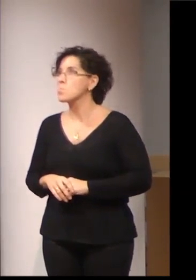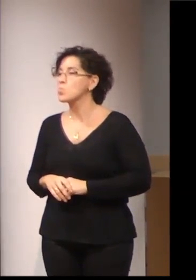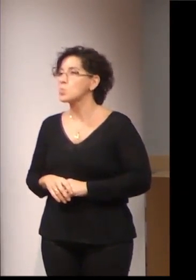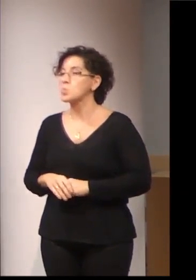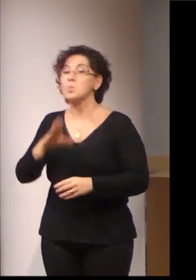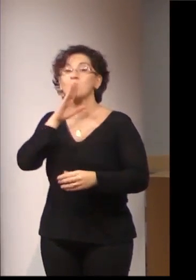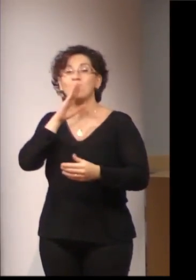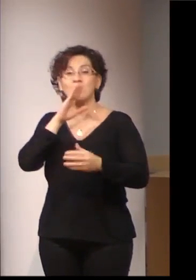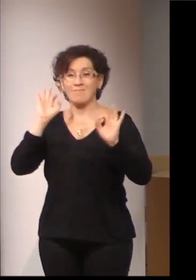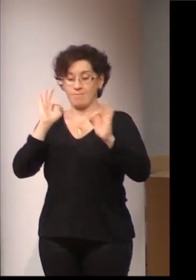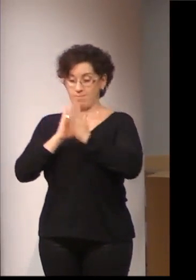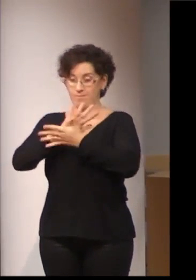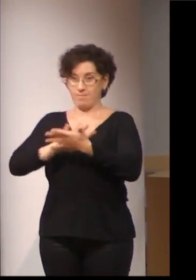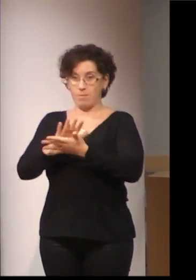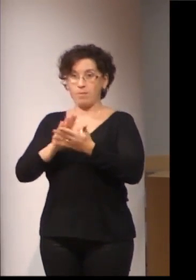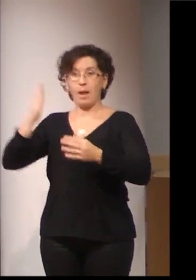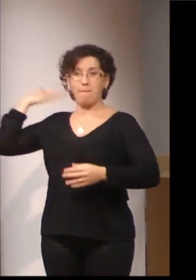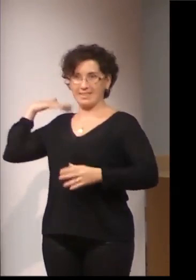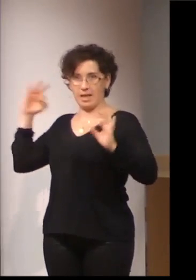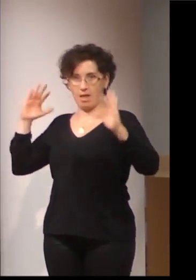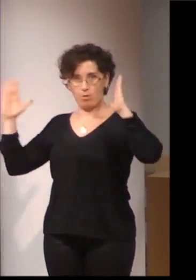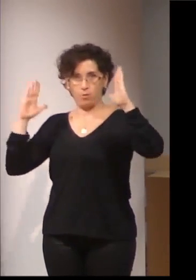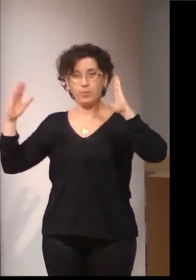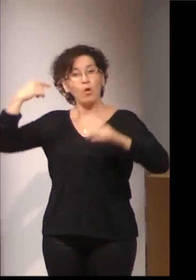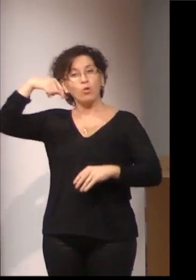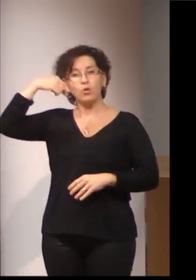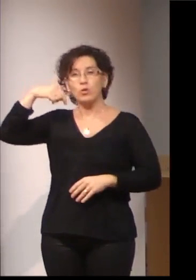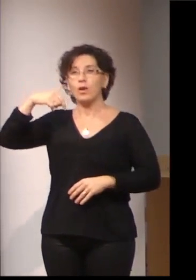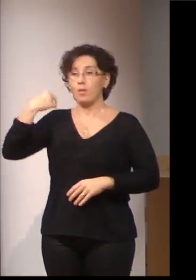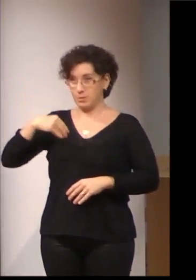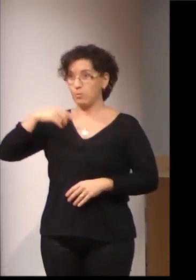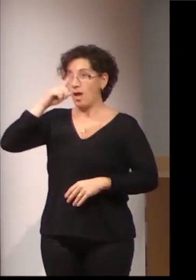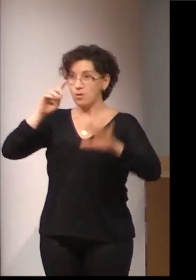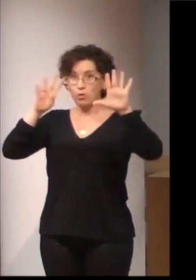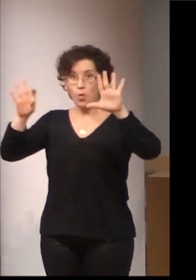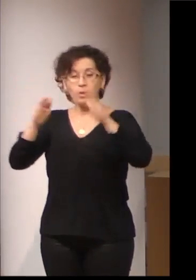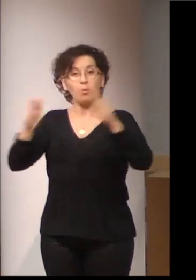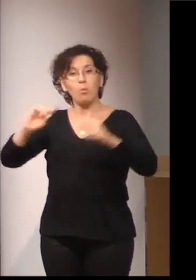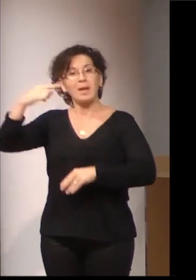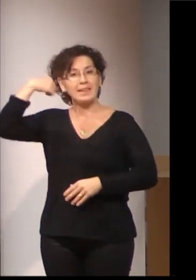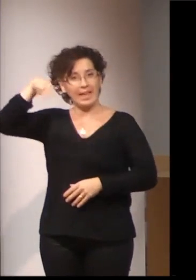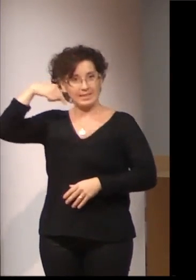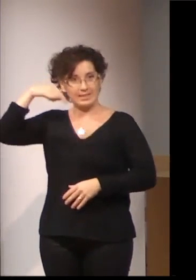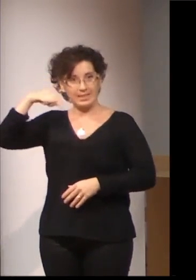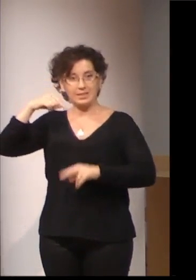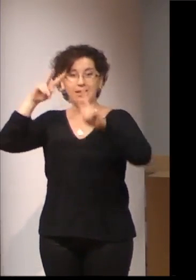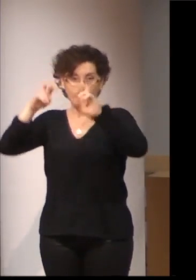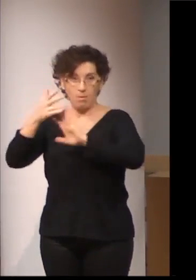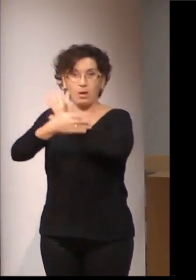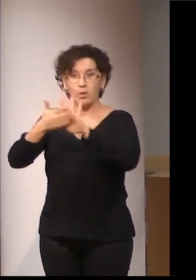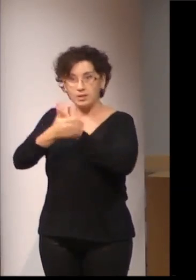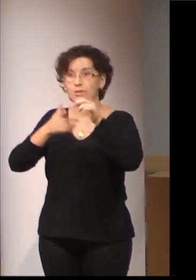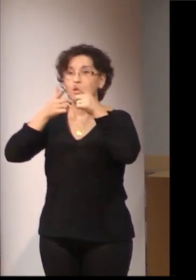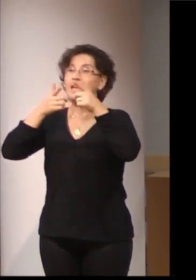relación con el pasado y en el ámbito del doctorado, concretamente en 1990 se lee la primera tesis doctoral sobre lengua de signos,